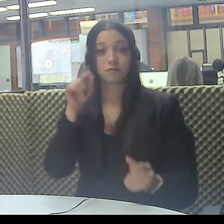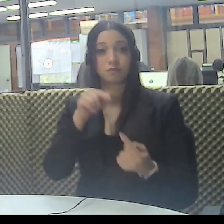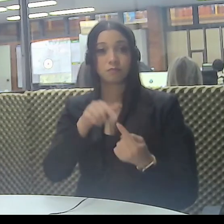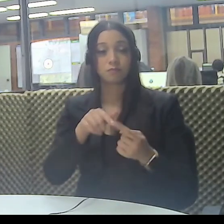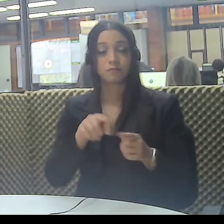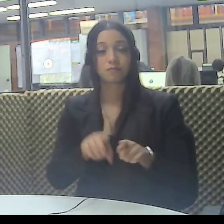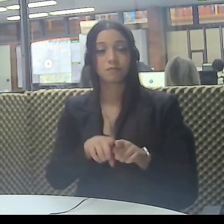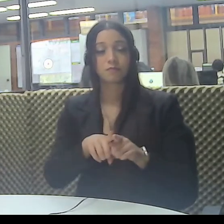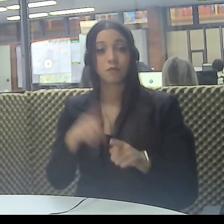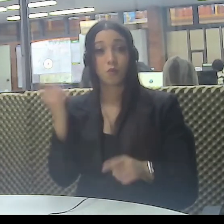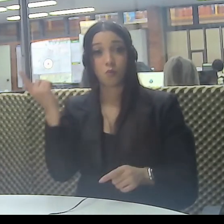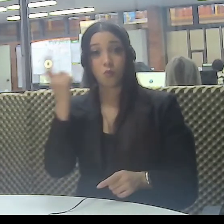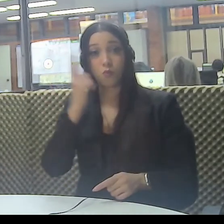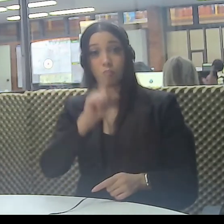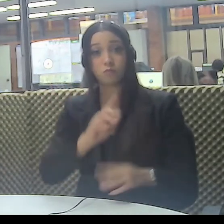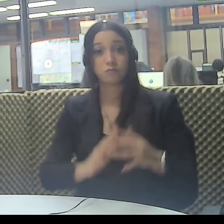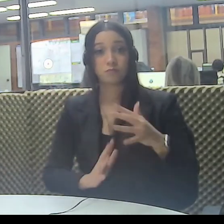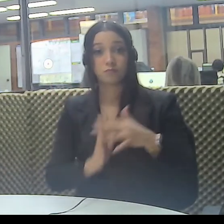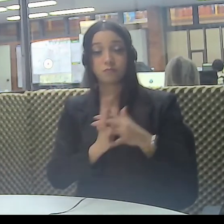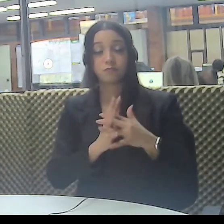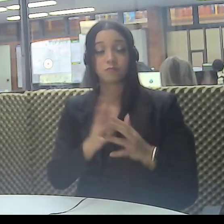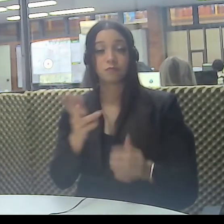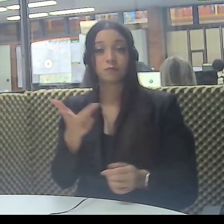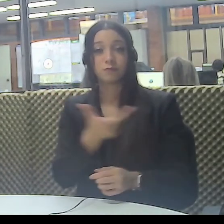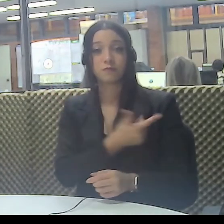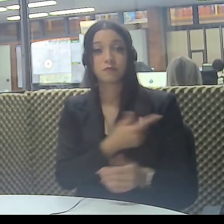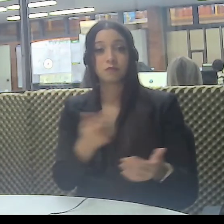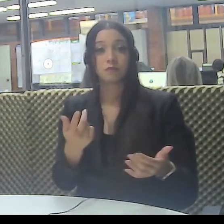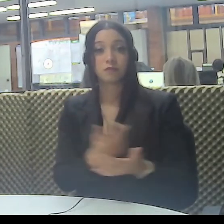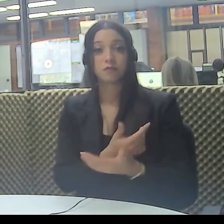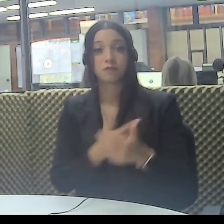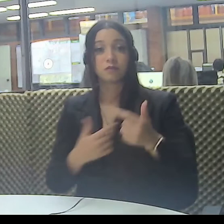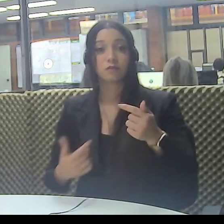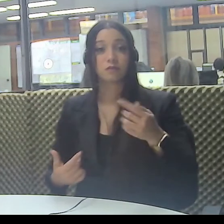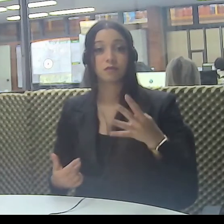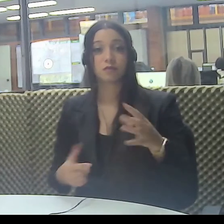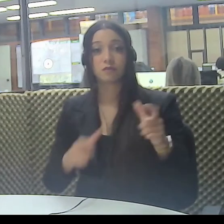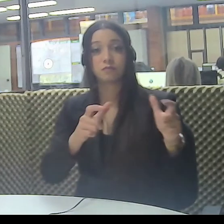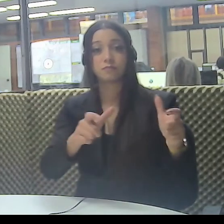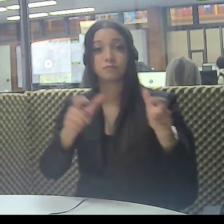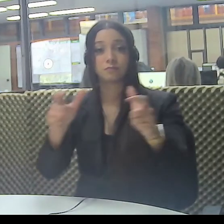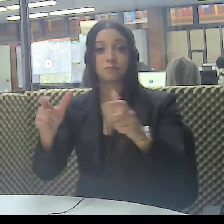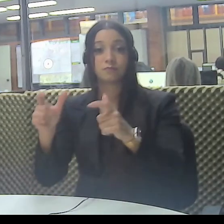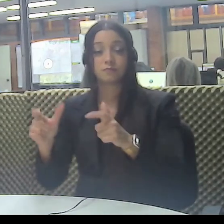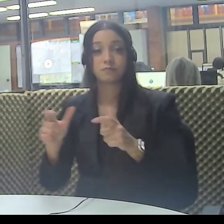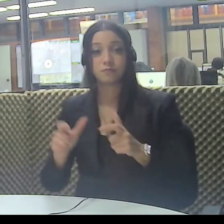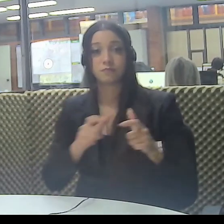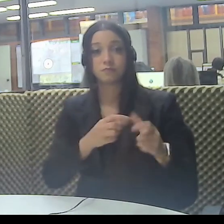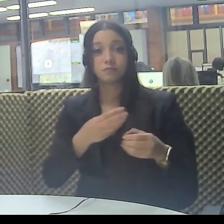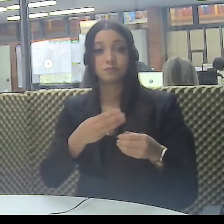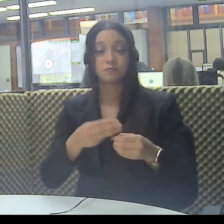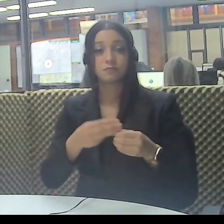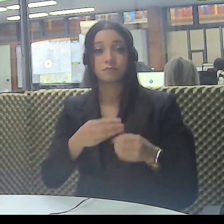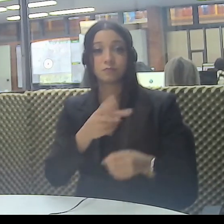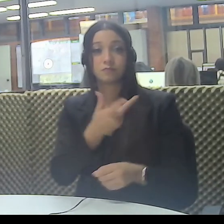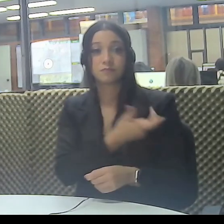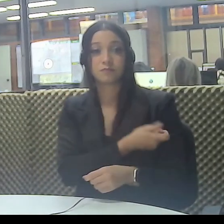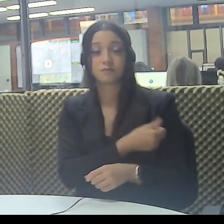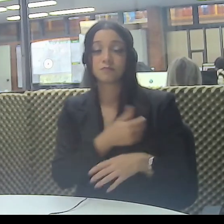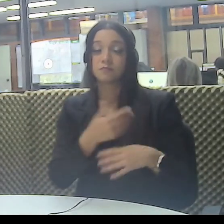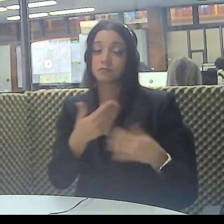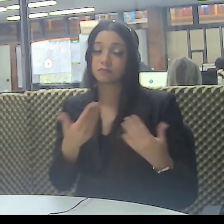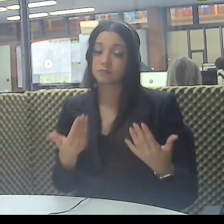E para atingir este índice, a vacinação está acontecendo em 74 salas de unidades municipais de vacina. Então é